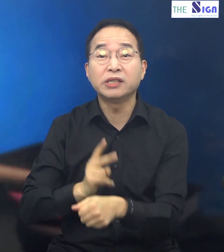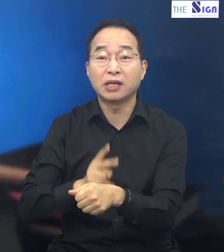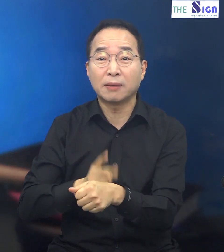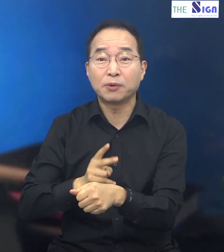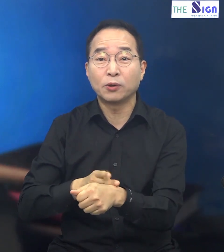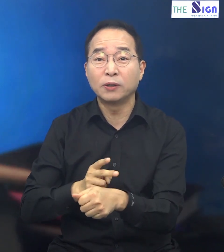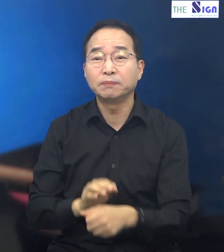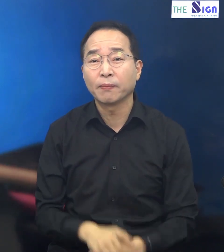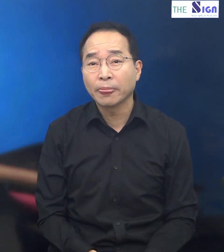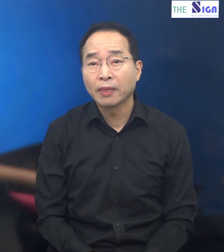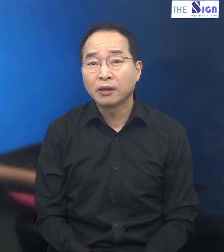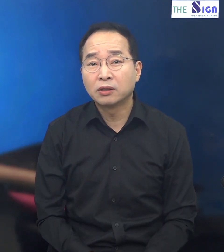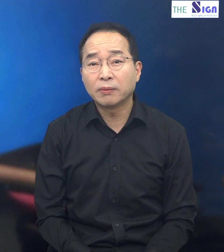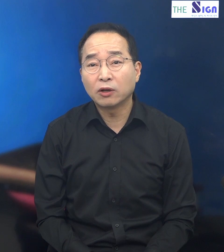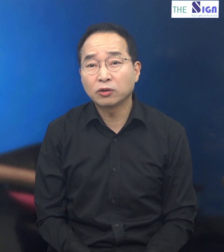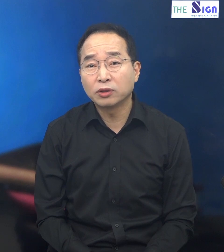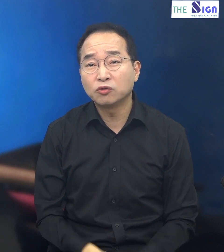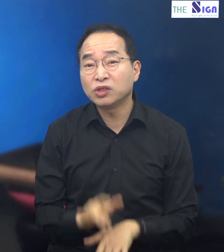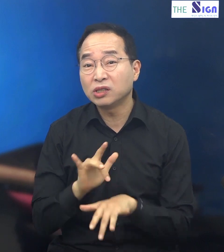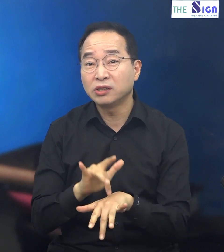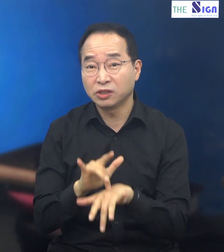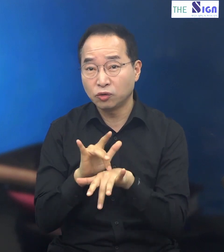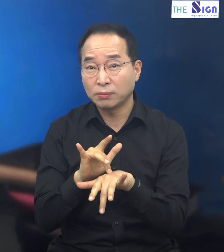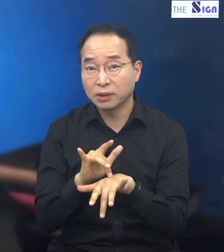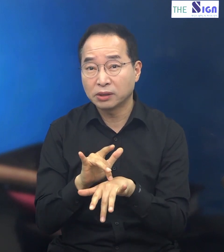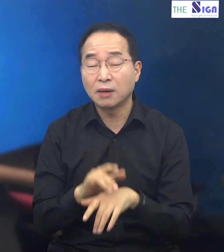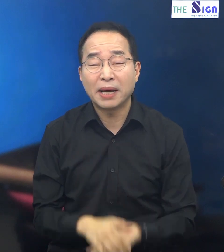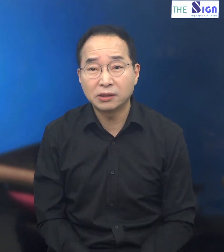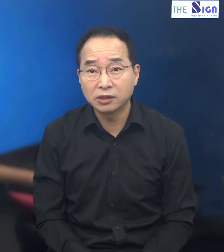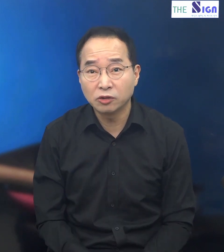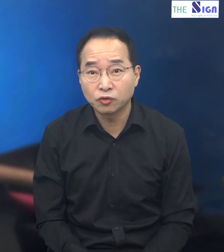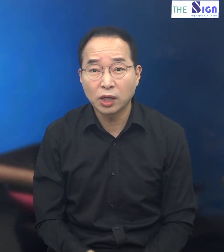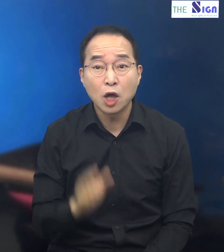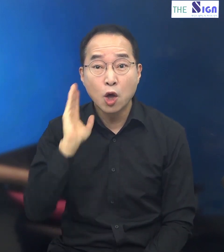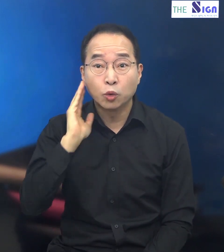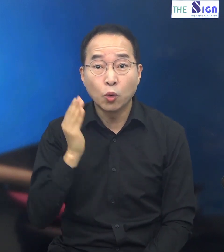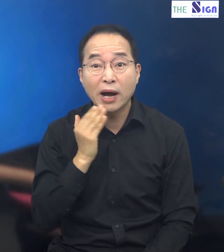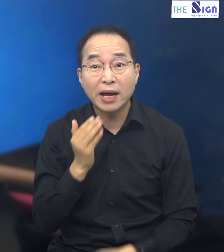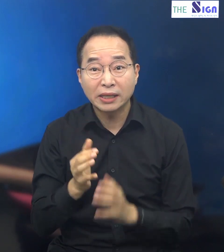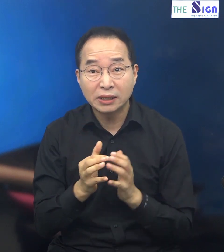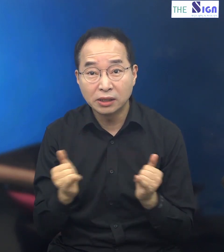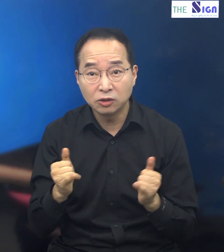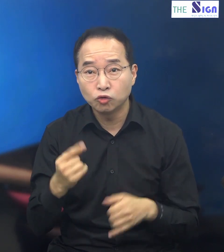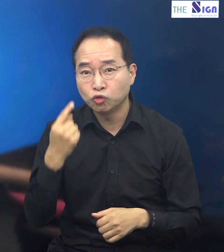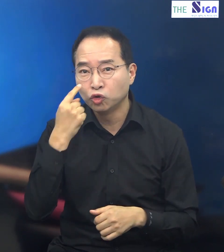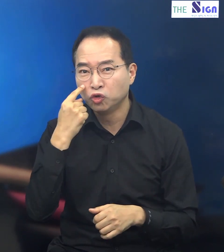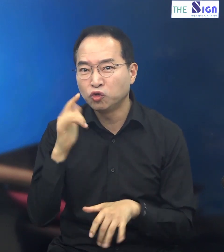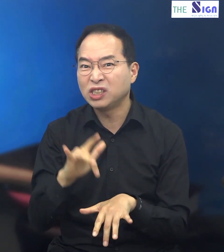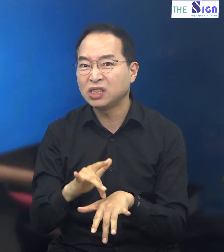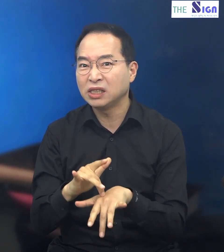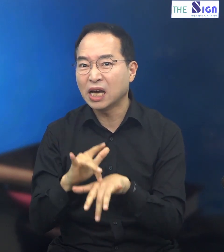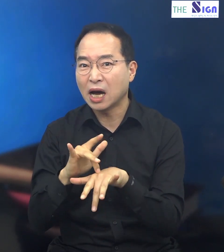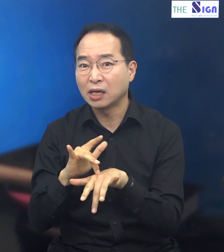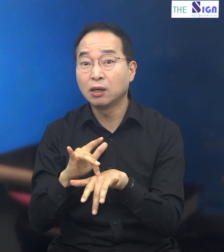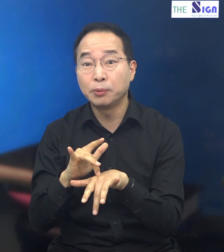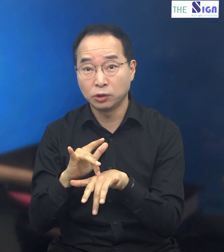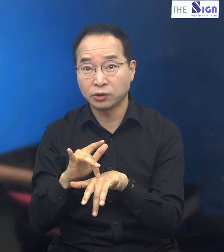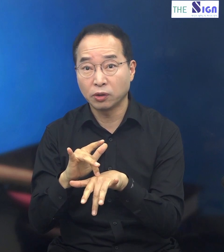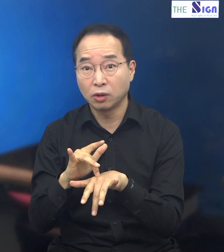선생이라는 표현은. 그거 말고 어떤 경우는 귀신을 쓰기도 합니다. 제일 많이 쓰는 것 중에 농아이는 눈 귀신이야. 이런 표현 써요.